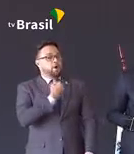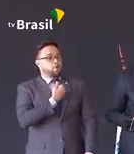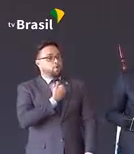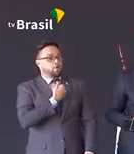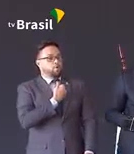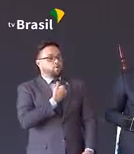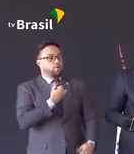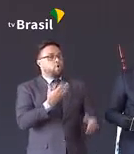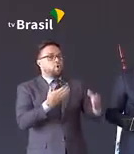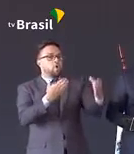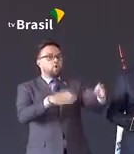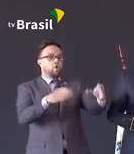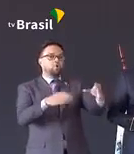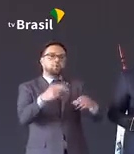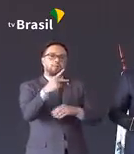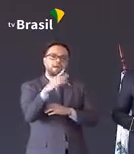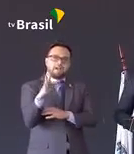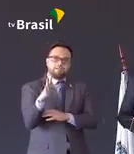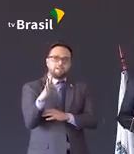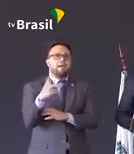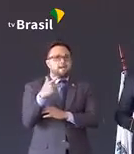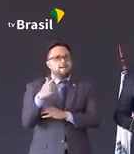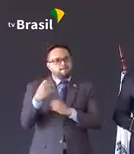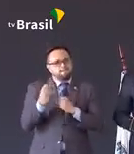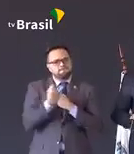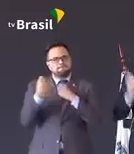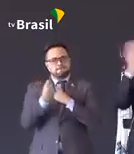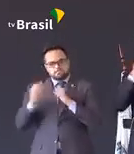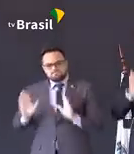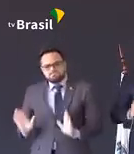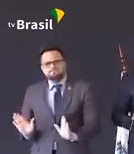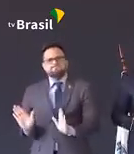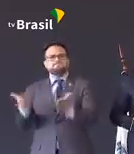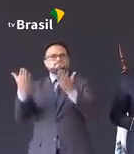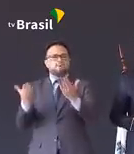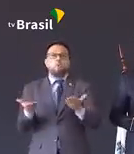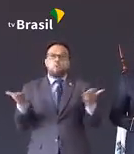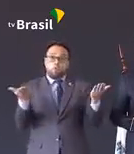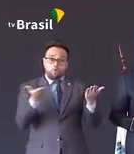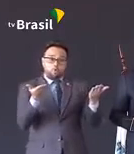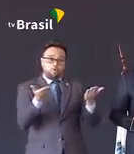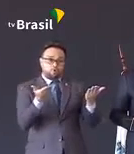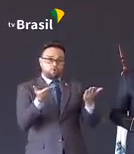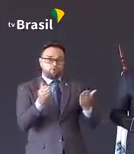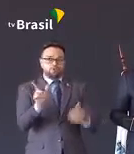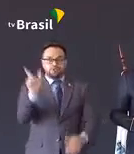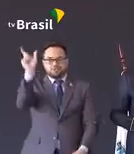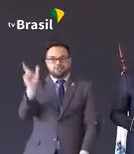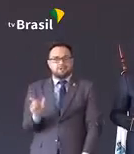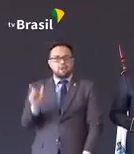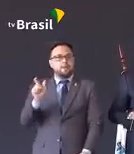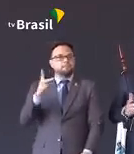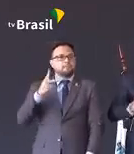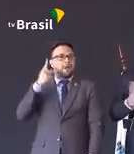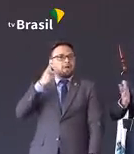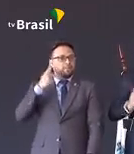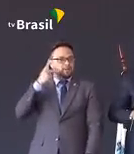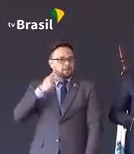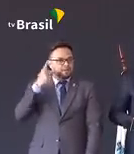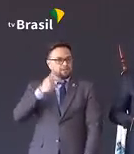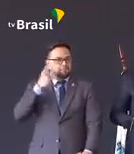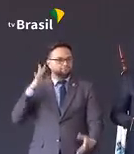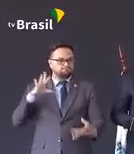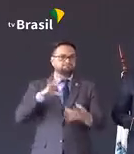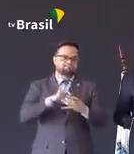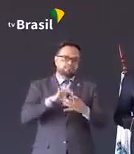dei-lhe muitos incentivos. E ele, hoje em dia, é um parlamentar, obviamente, atrelado